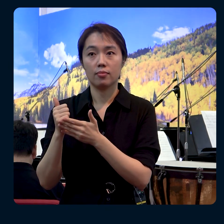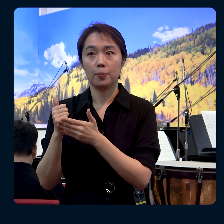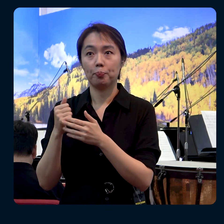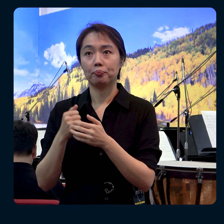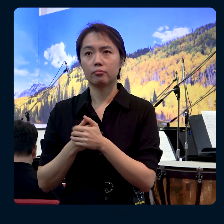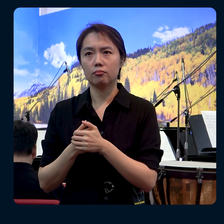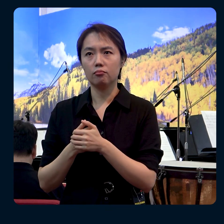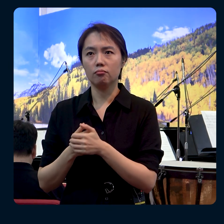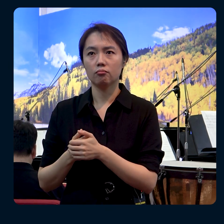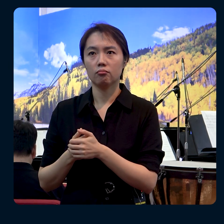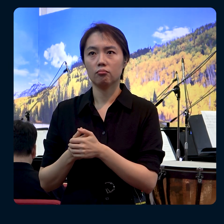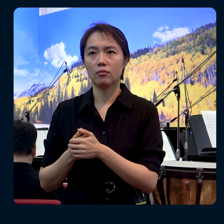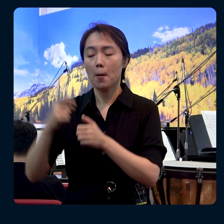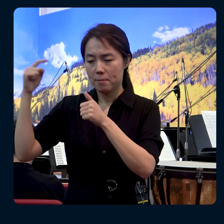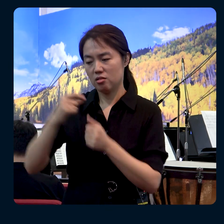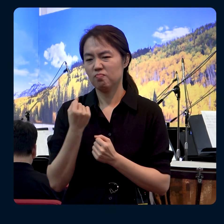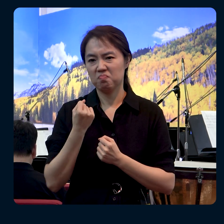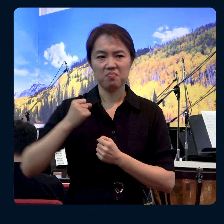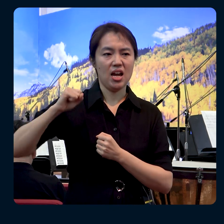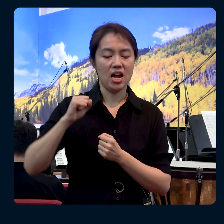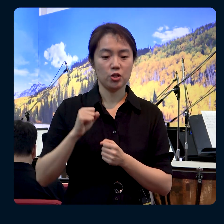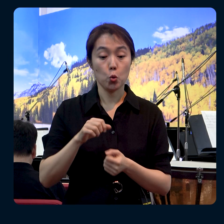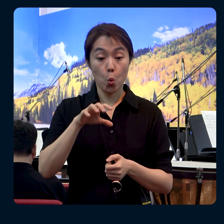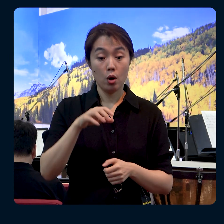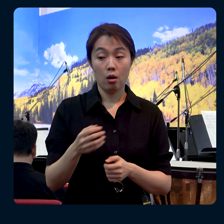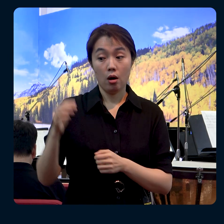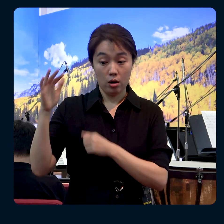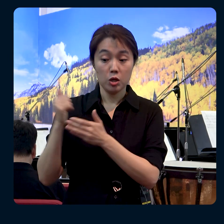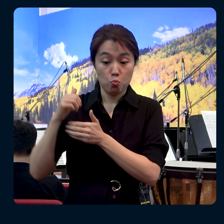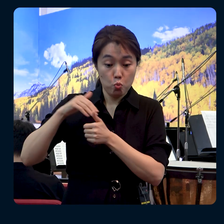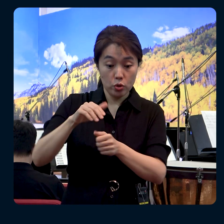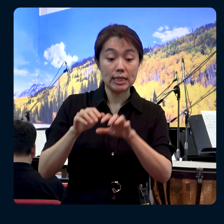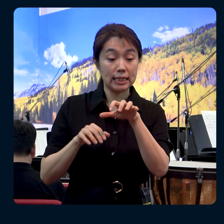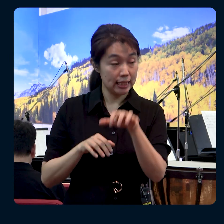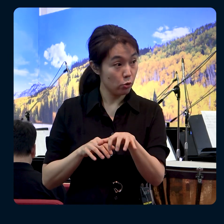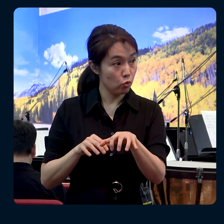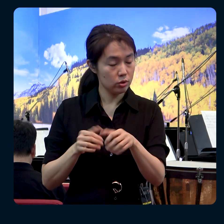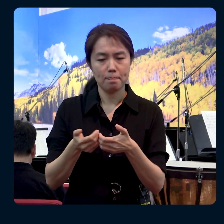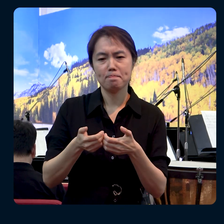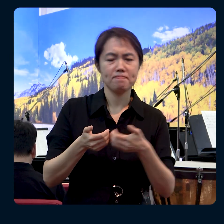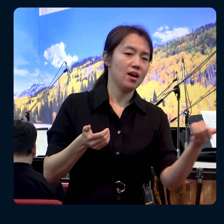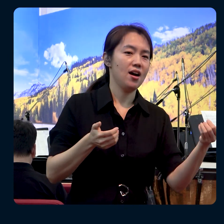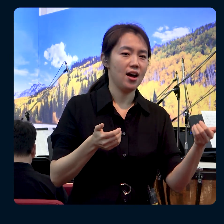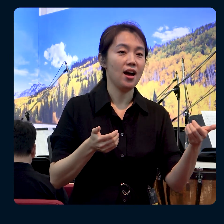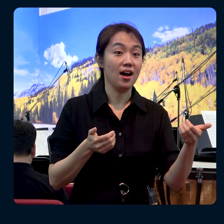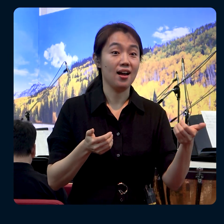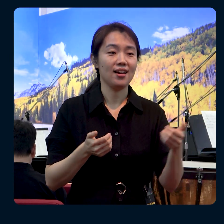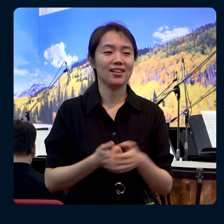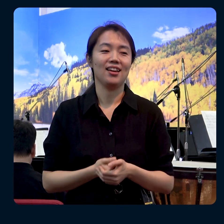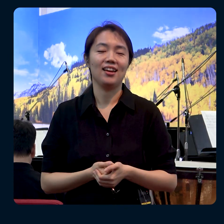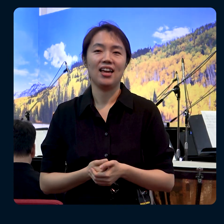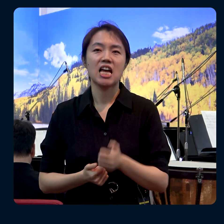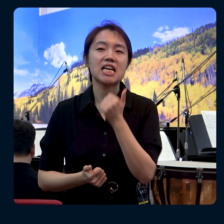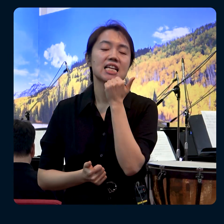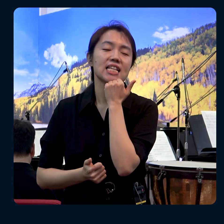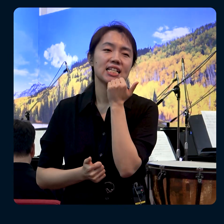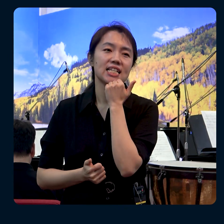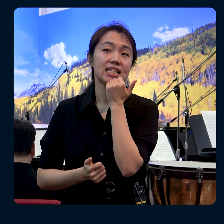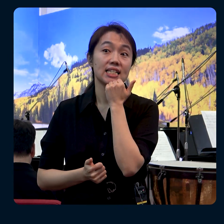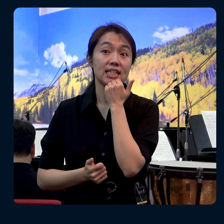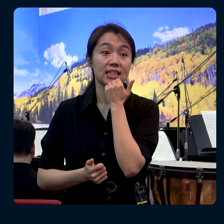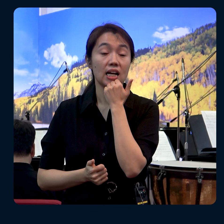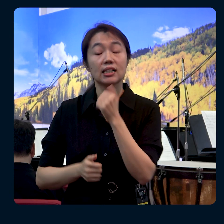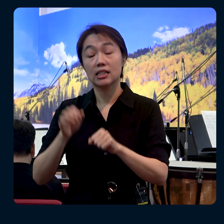거예요. 이삭의 놀라운 점은 그겁니다. 하나님보다 먼저 결론 내지 않고